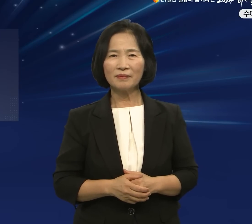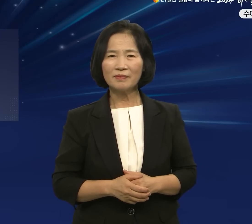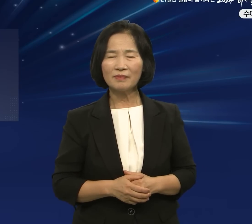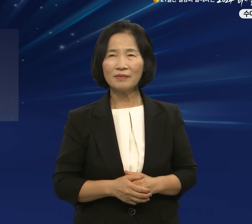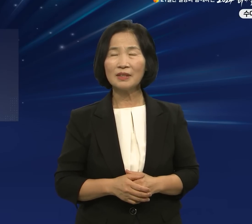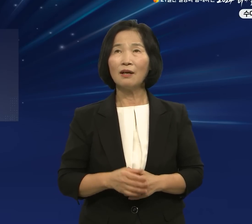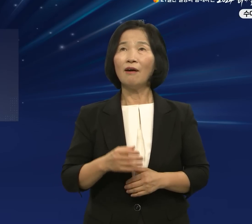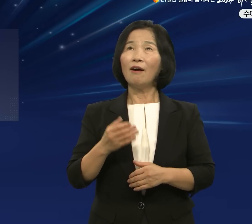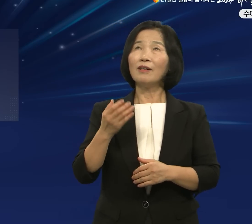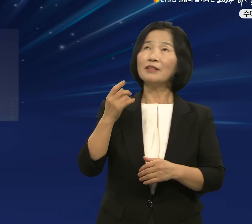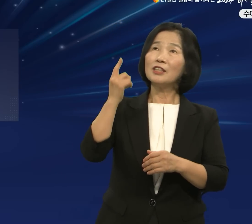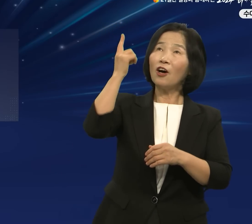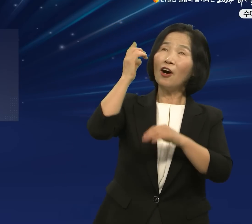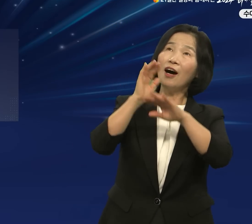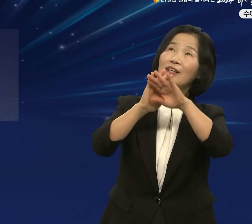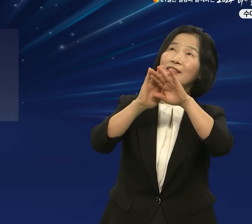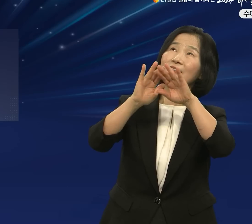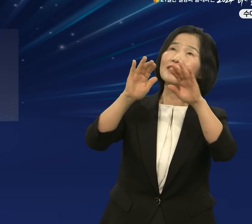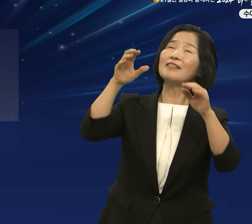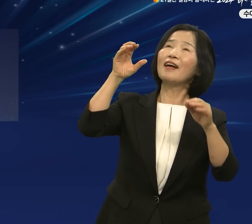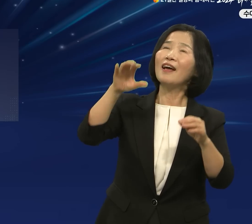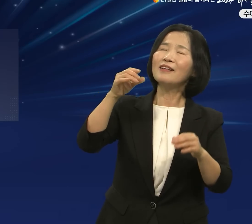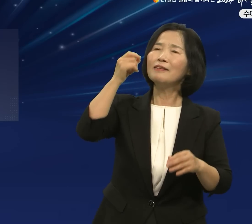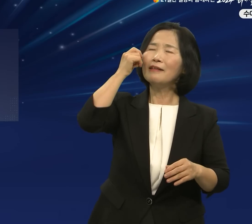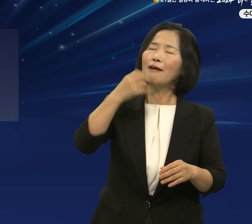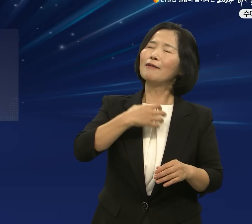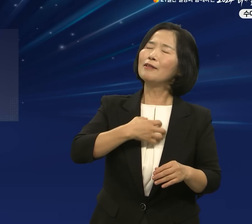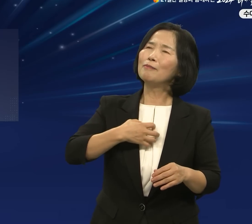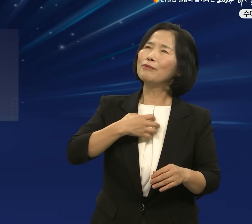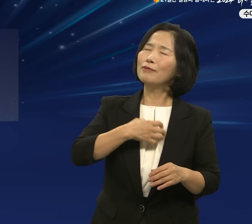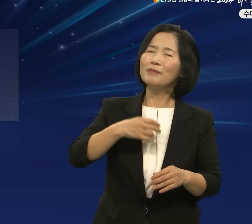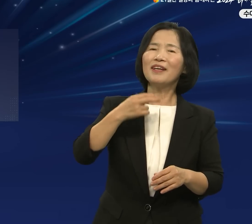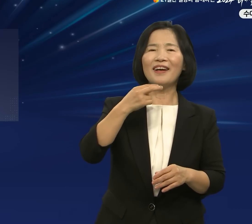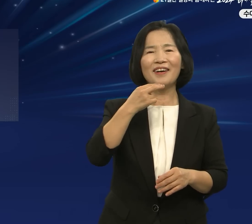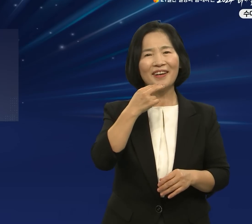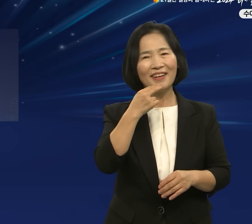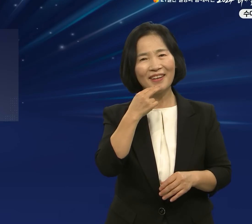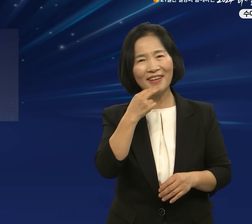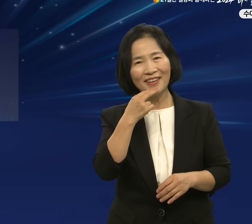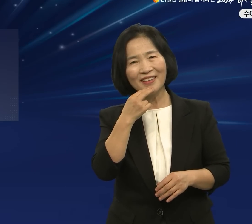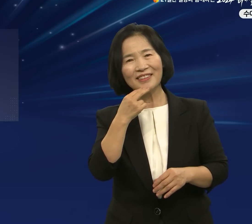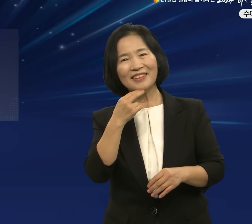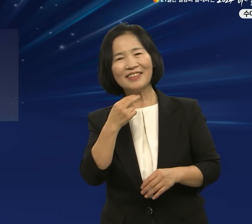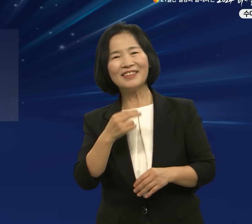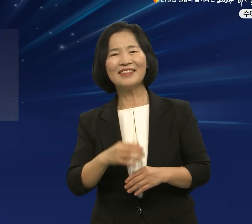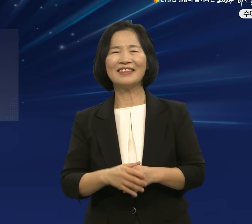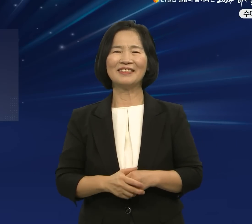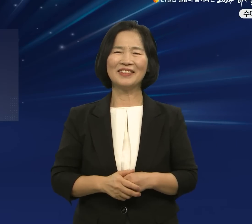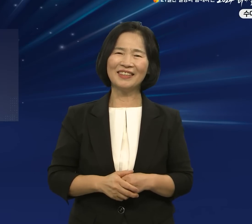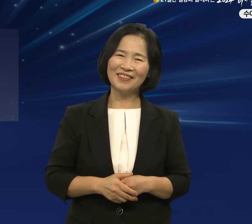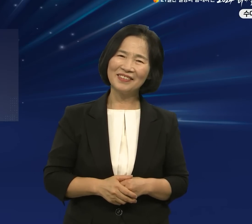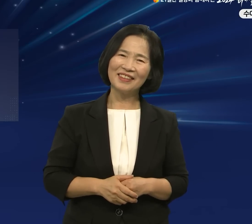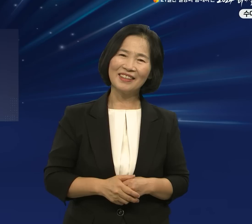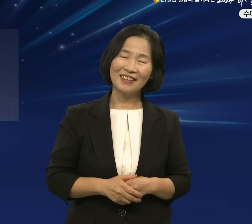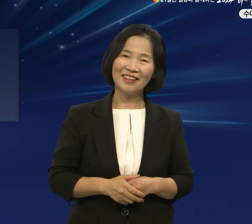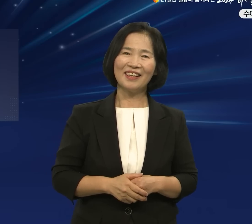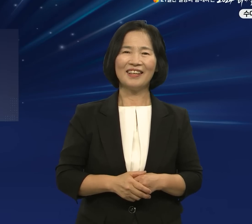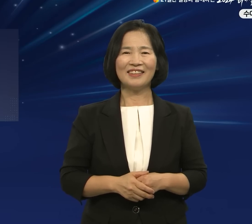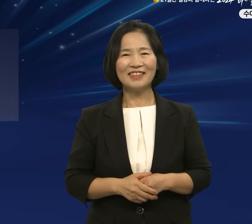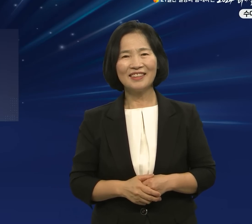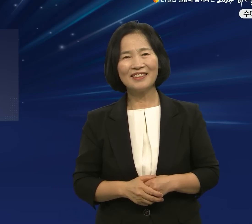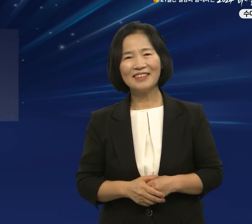저 하늘에는 슬픔이 없네. 저 하늘에는 슬픔이